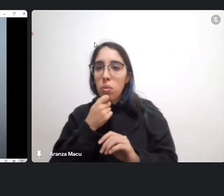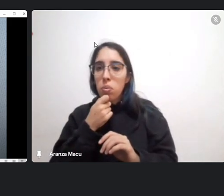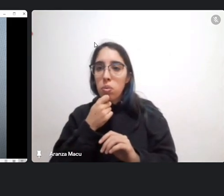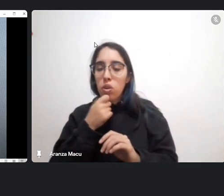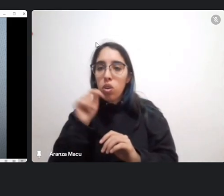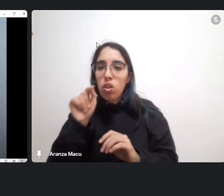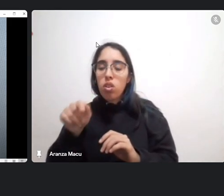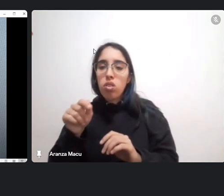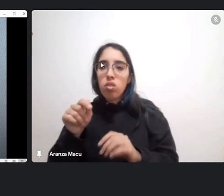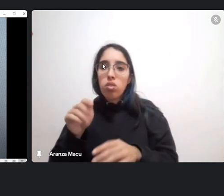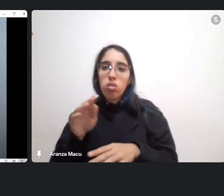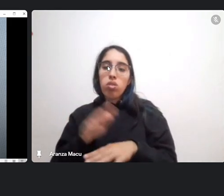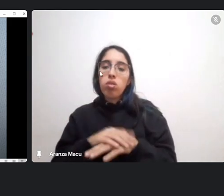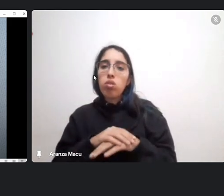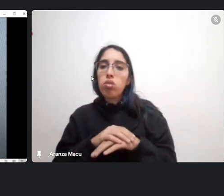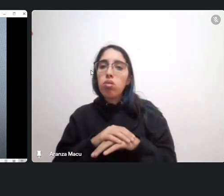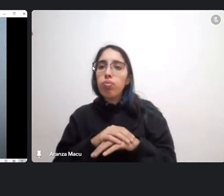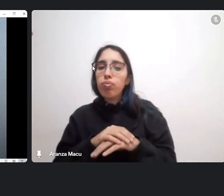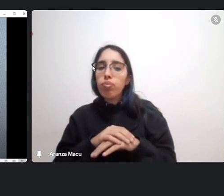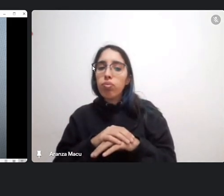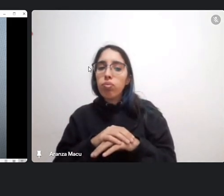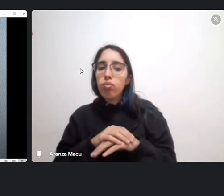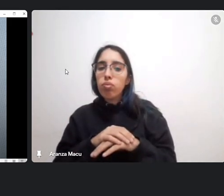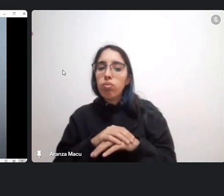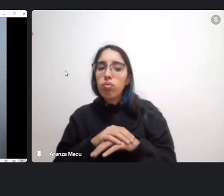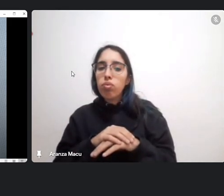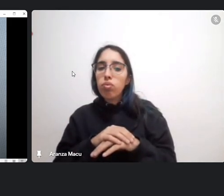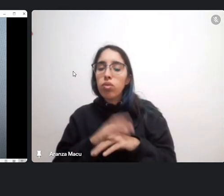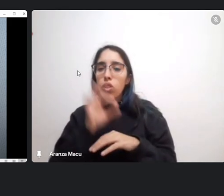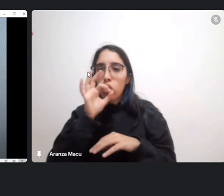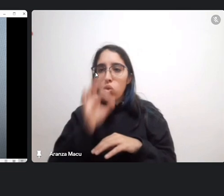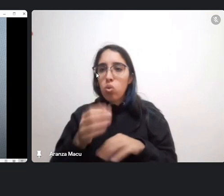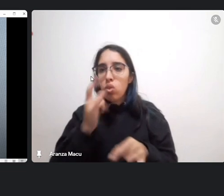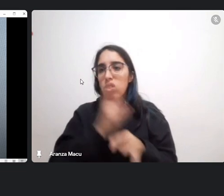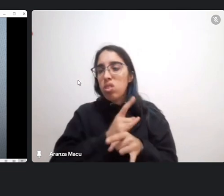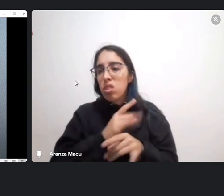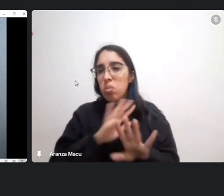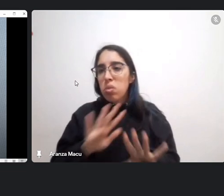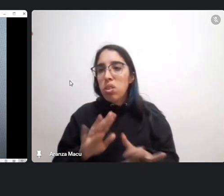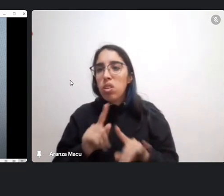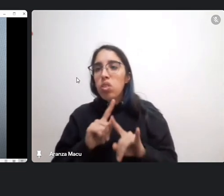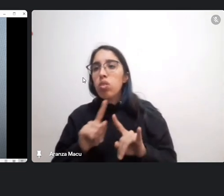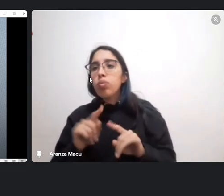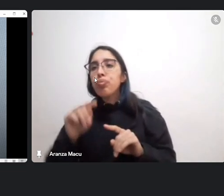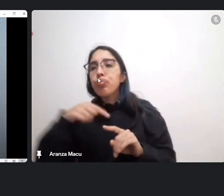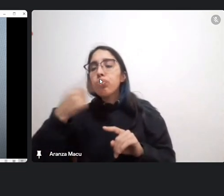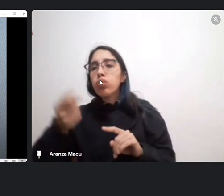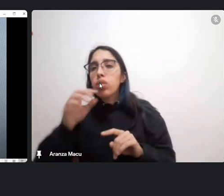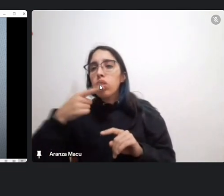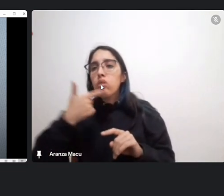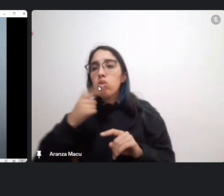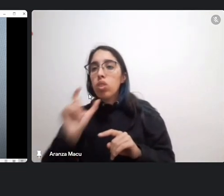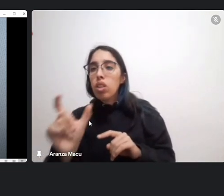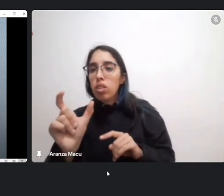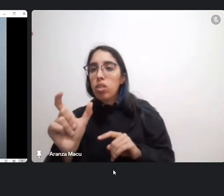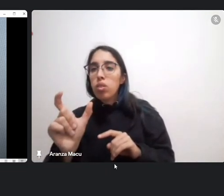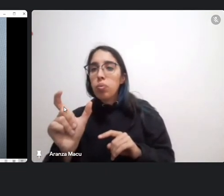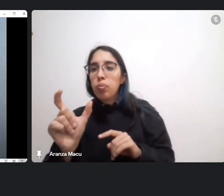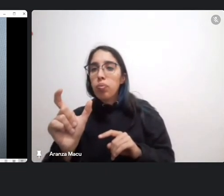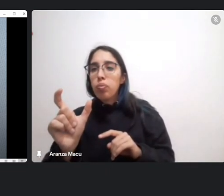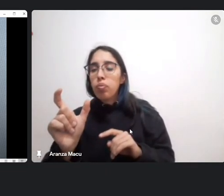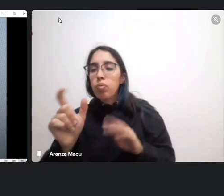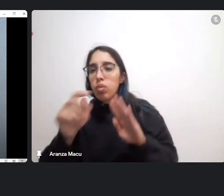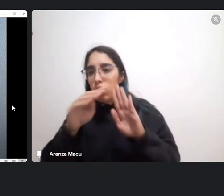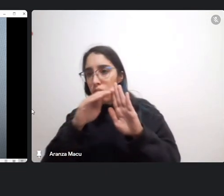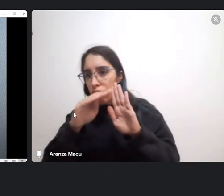Sustantivos, por ejemplo, posibilidad, presunción, estimación, tendencia, ¿sí? Este